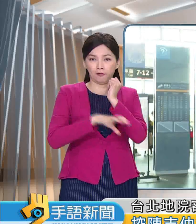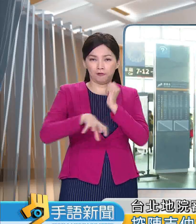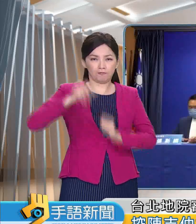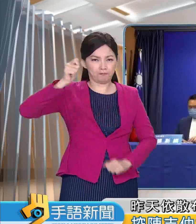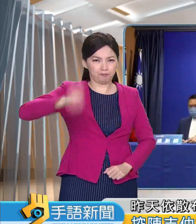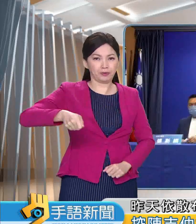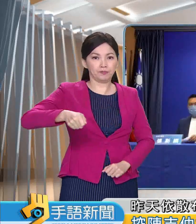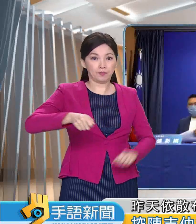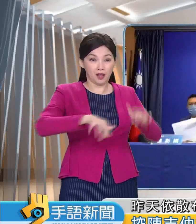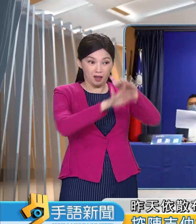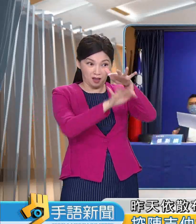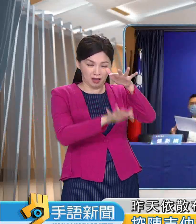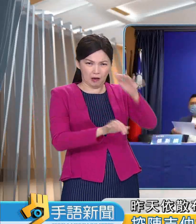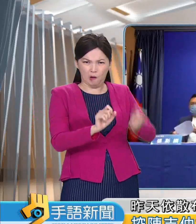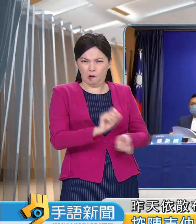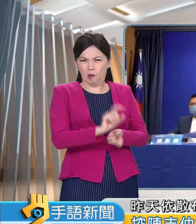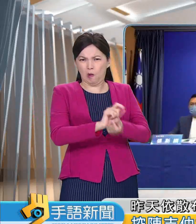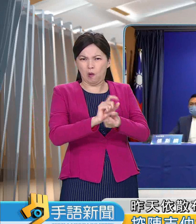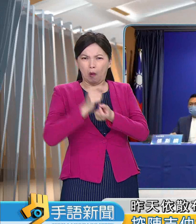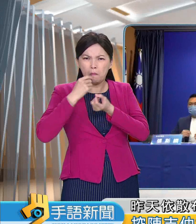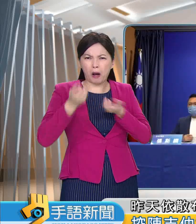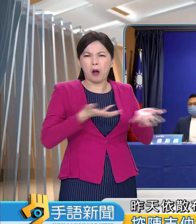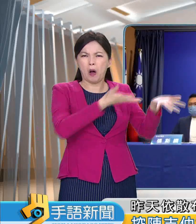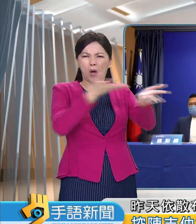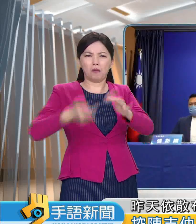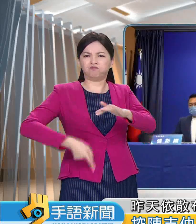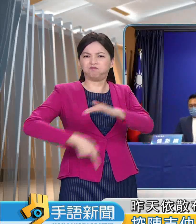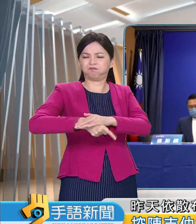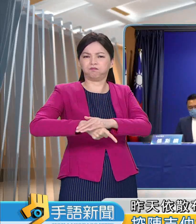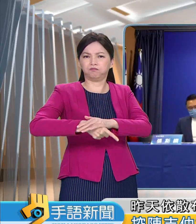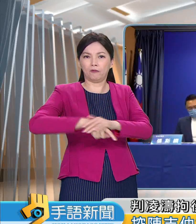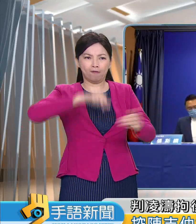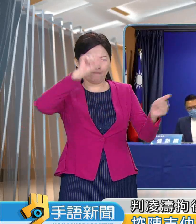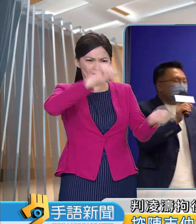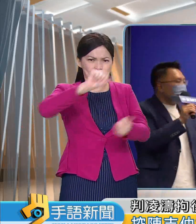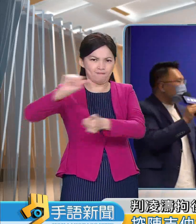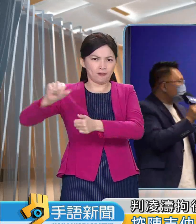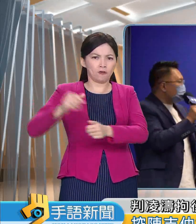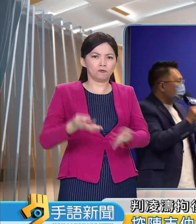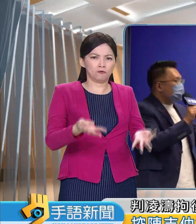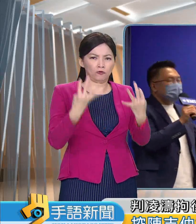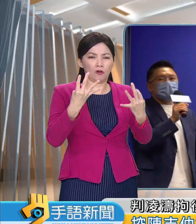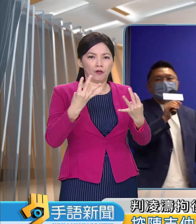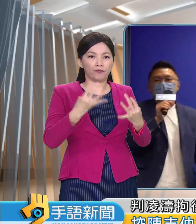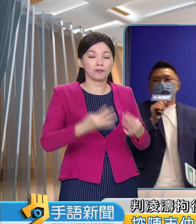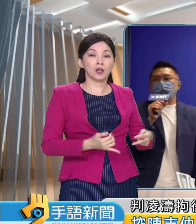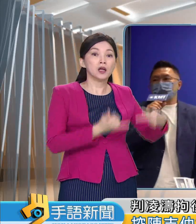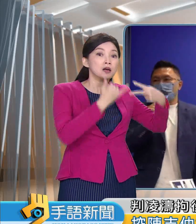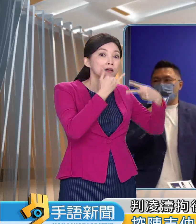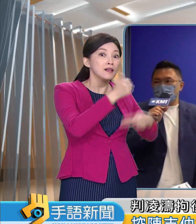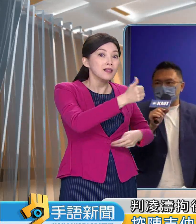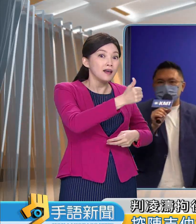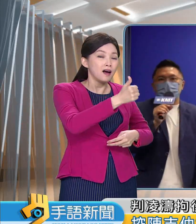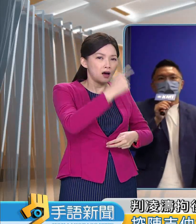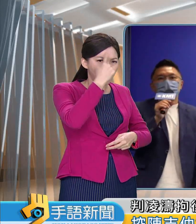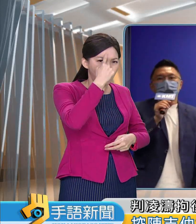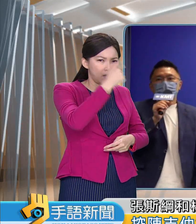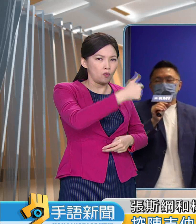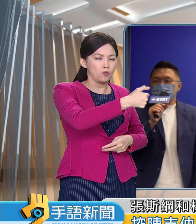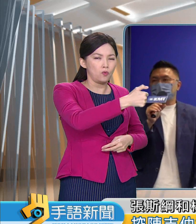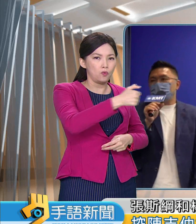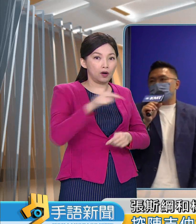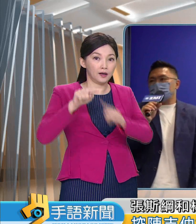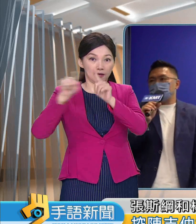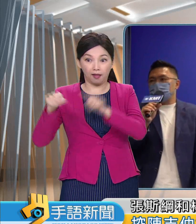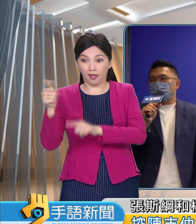结，昨天依散布文字诽谤罪判林涛拘役55天，张